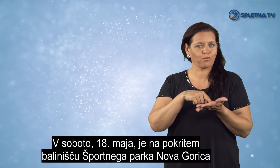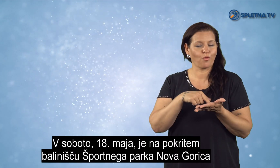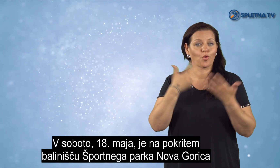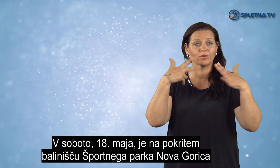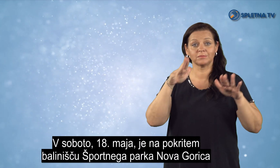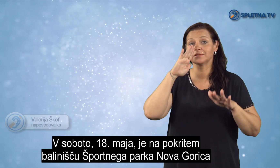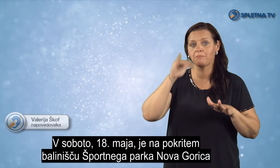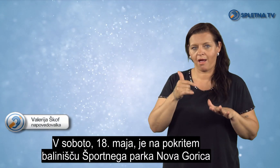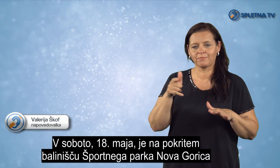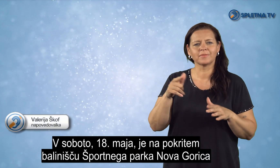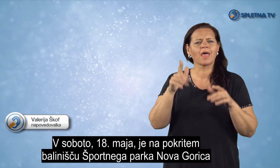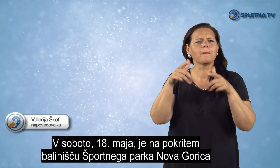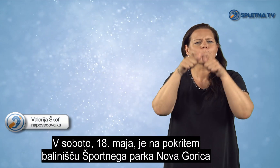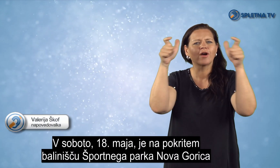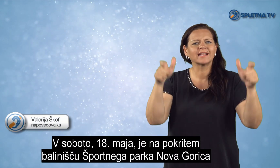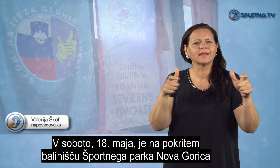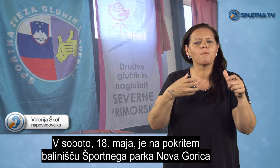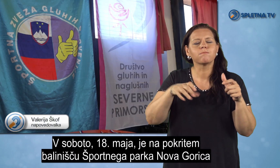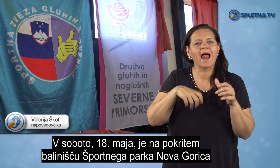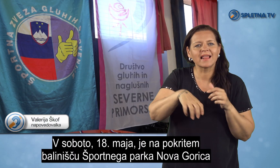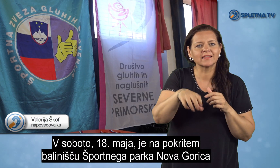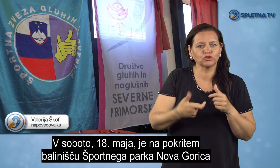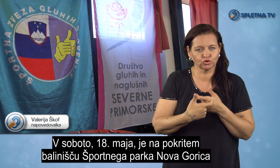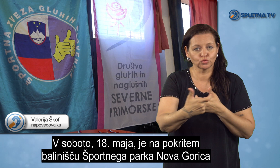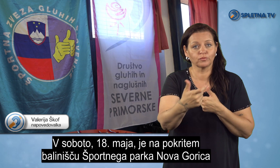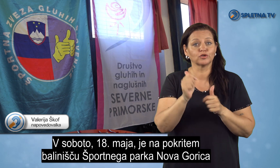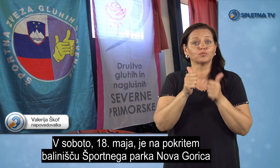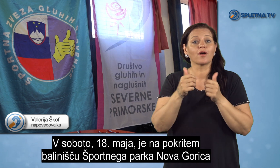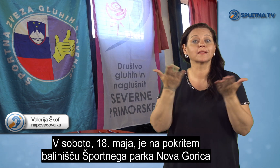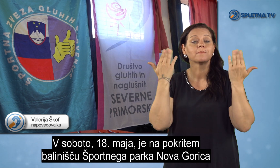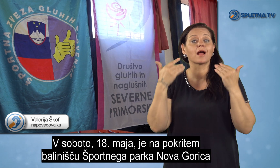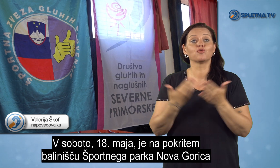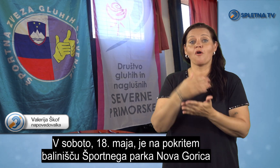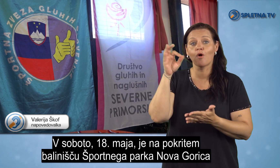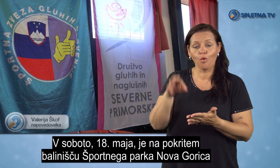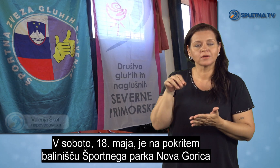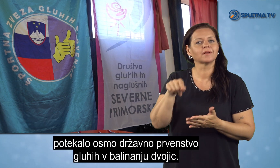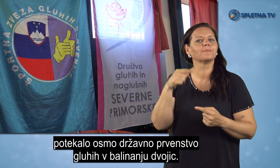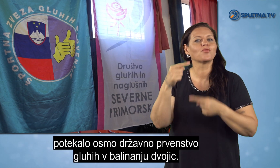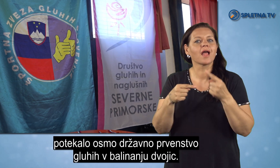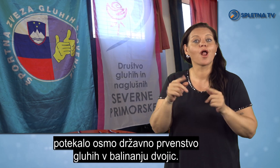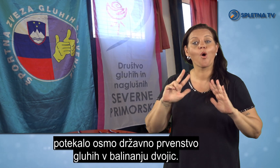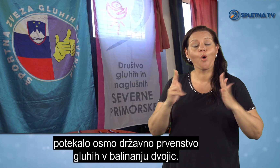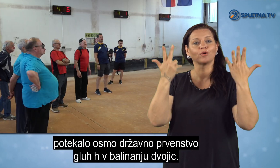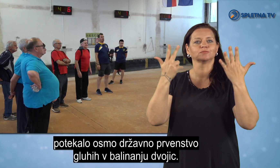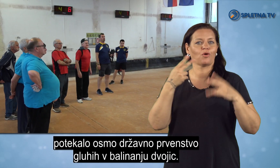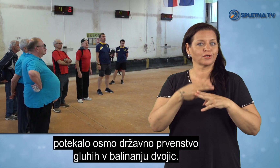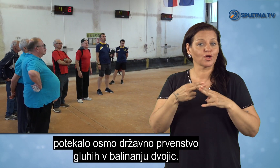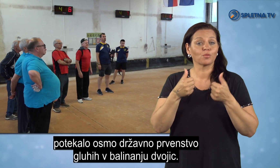soboto, 18. maja, je na pokritem balinišču športnega parka Nova Gorica potekalo 8. državno prvenstvo gluhih